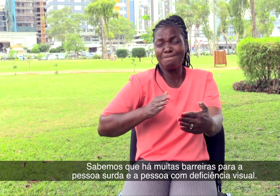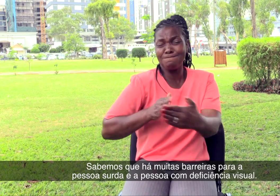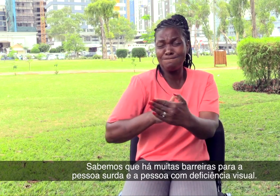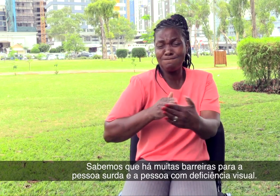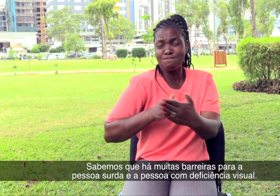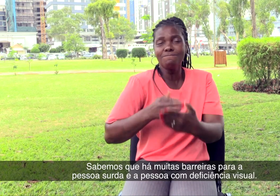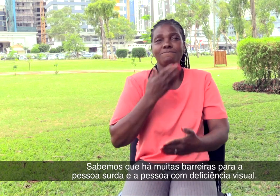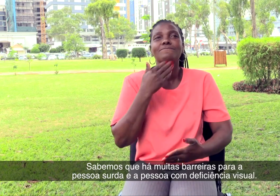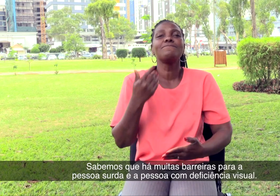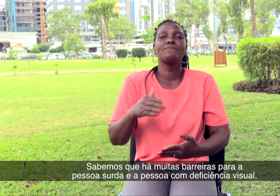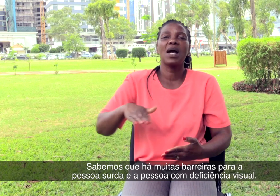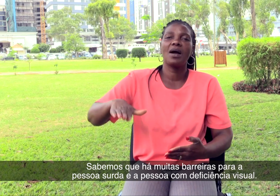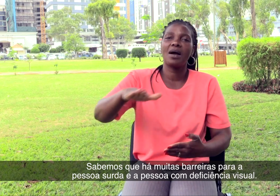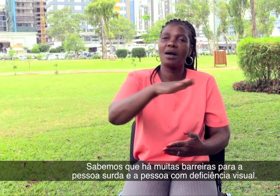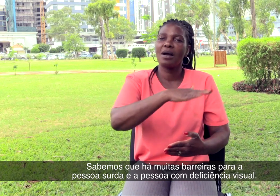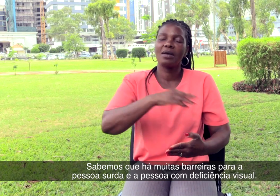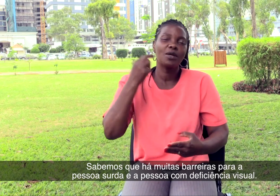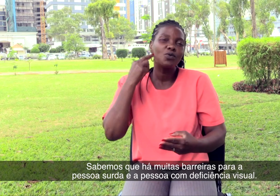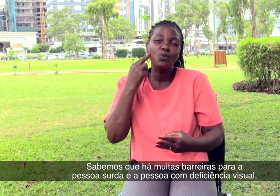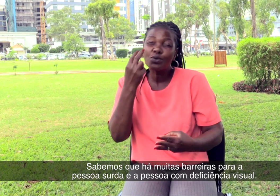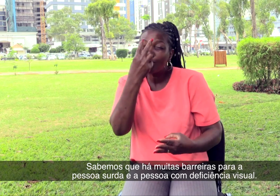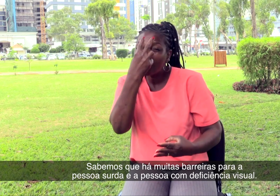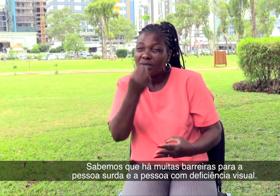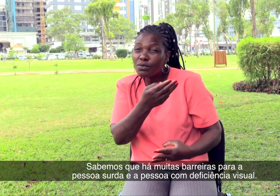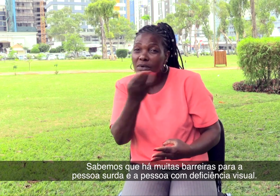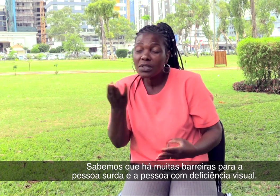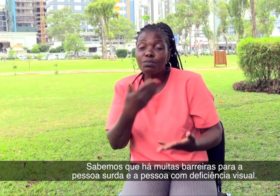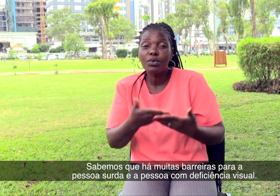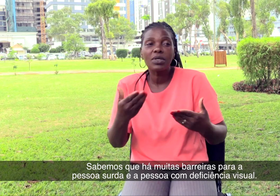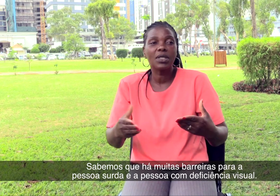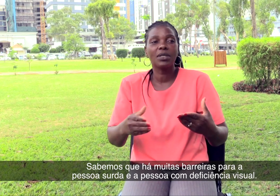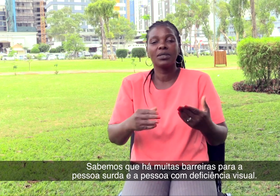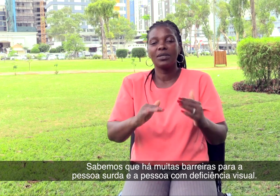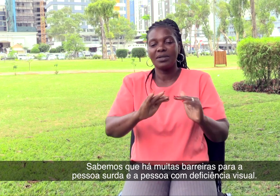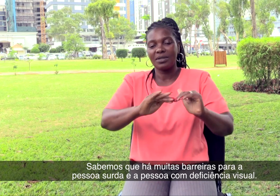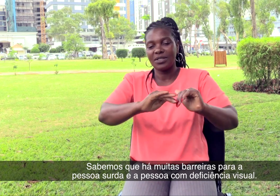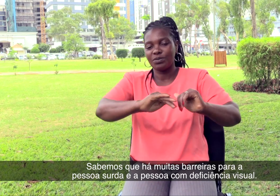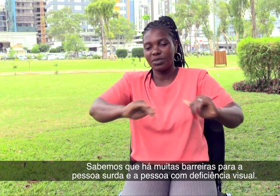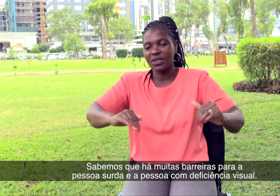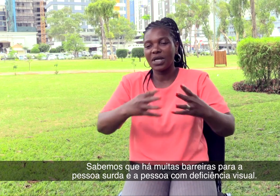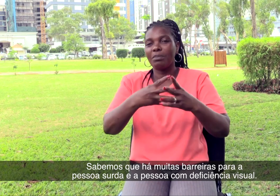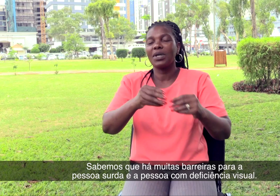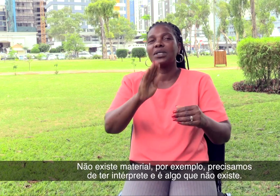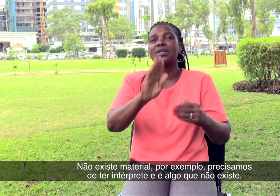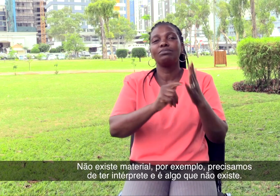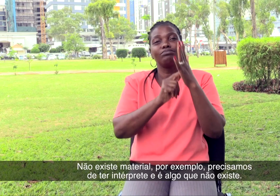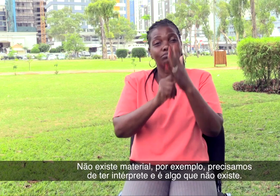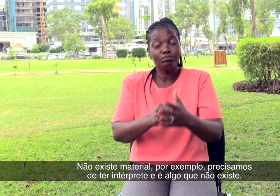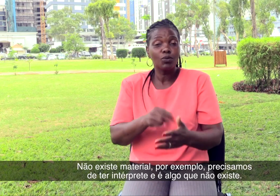sabemos que há muitas barreiras para a pessoa surda, pessoa com deficiência visual.